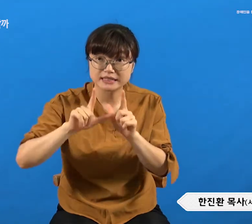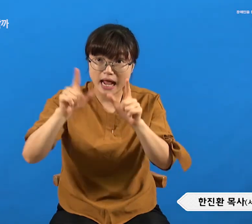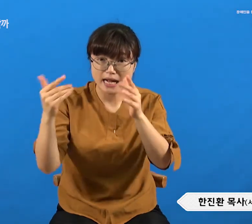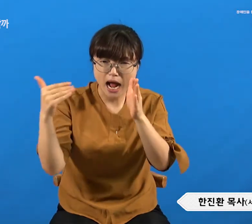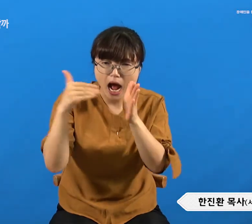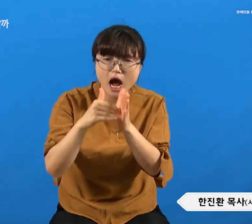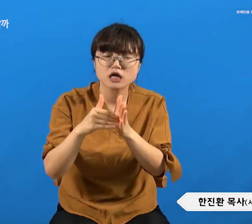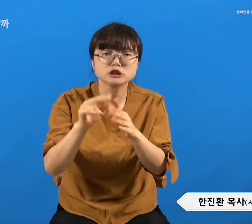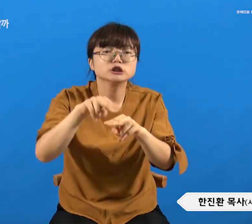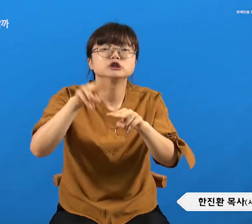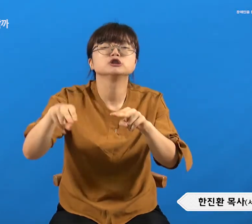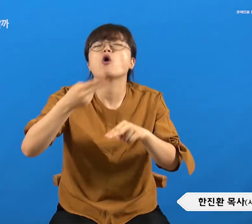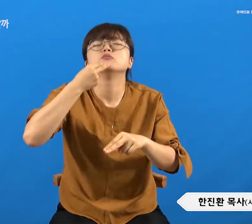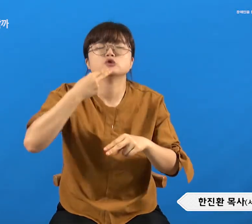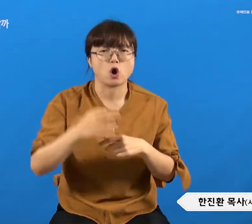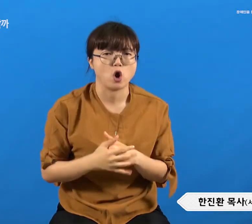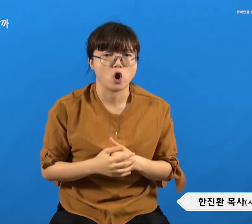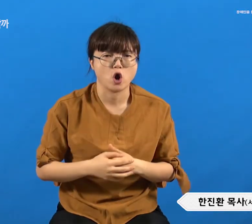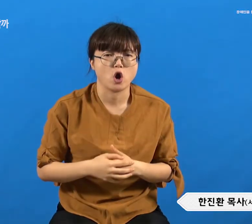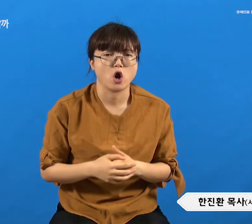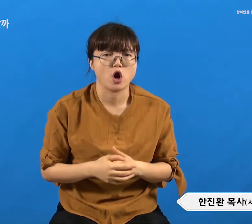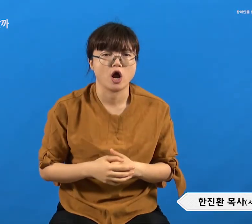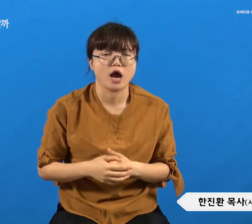그날까지는 은퇴라는 것은 없습니다.